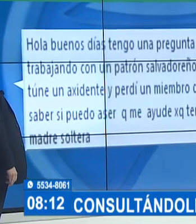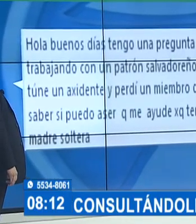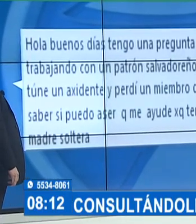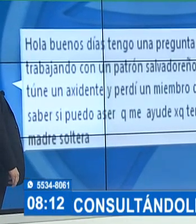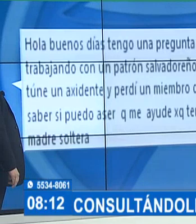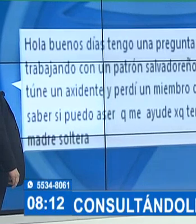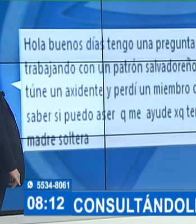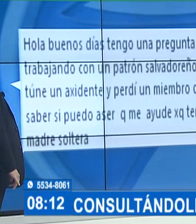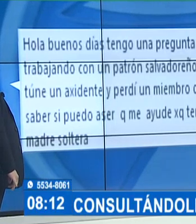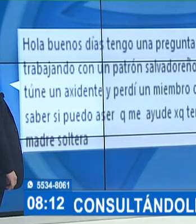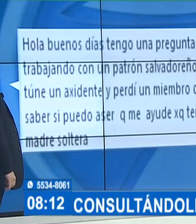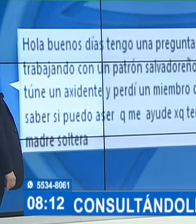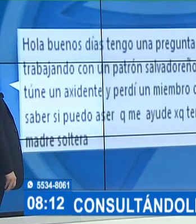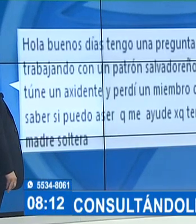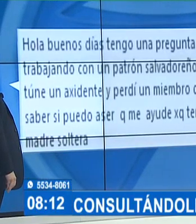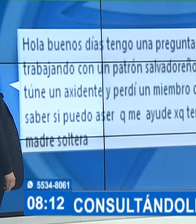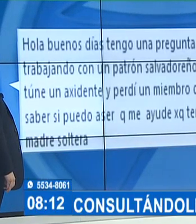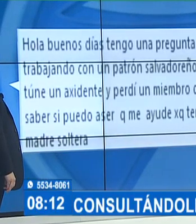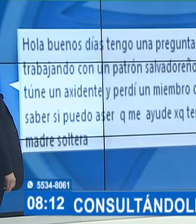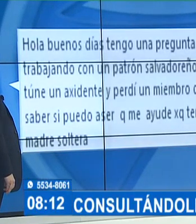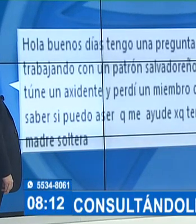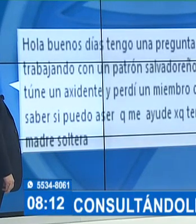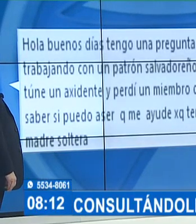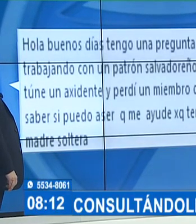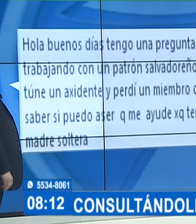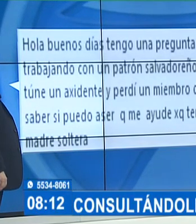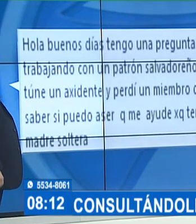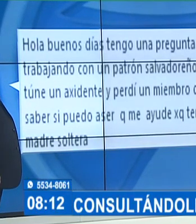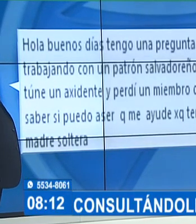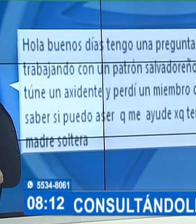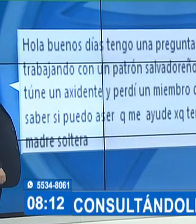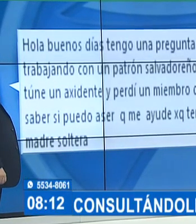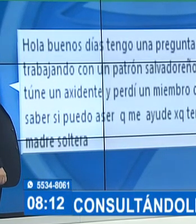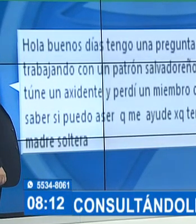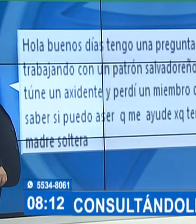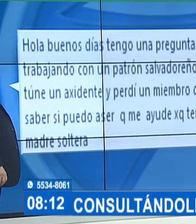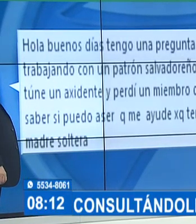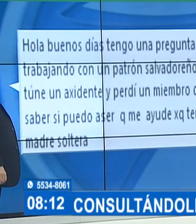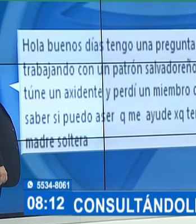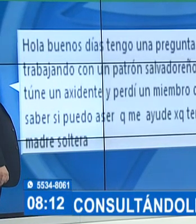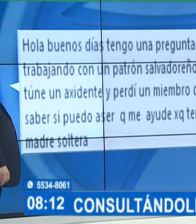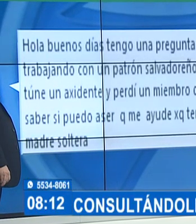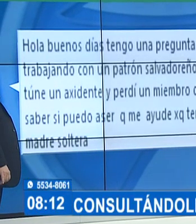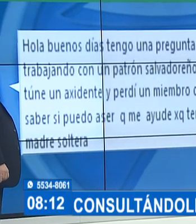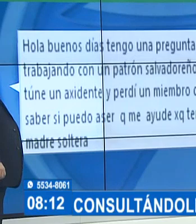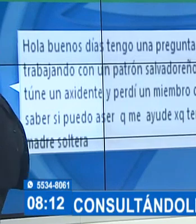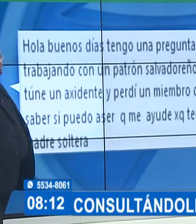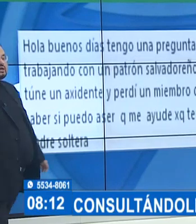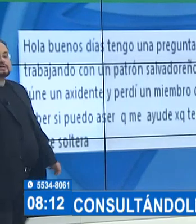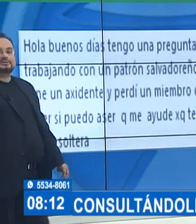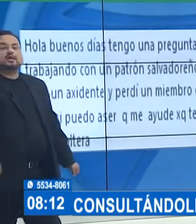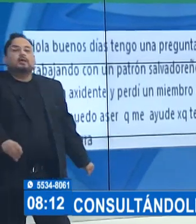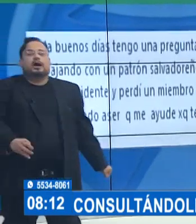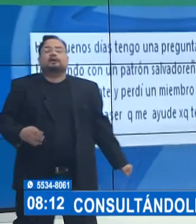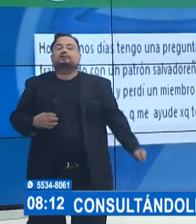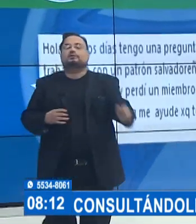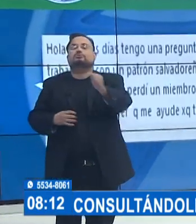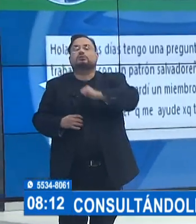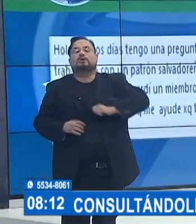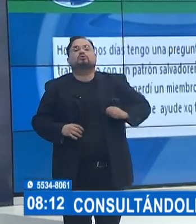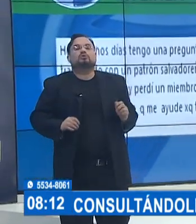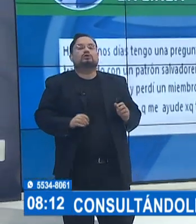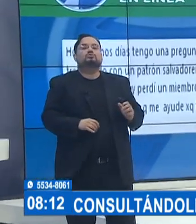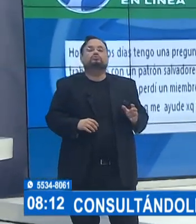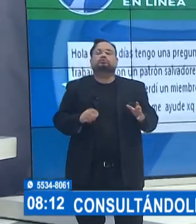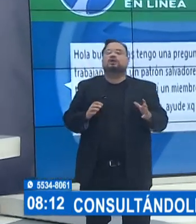cuerpo. Ahora yo quiero saber si puedo hacer que me ayude porque tengo 3 niños pequeños y soy madre soltera. Sí, aquí